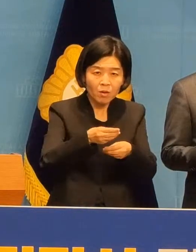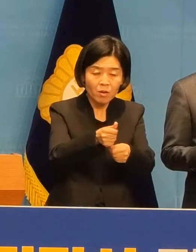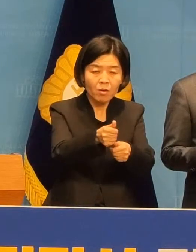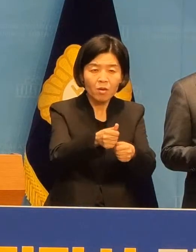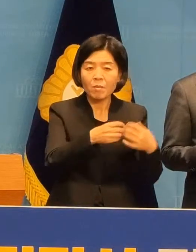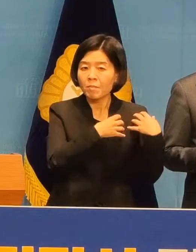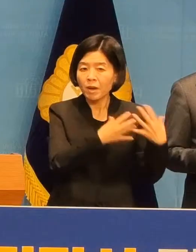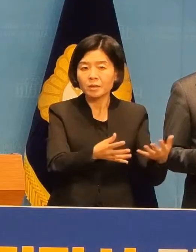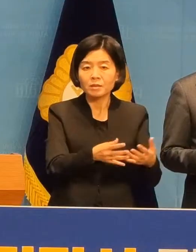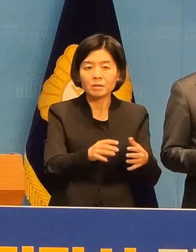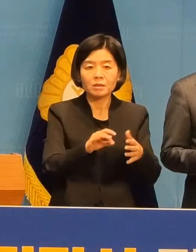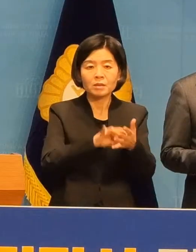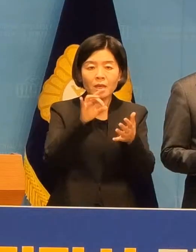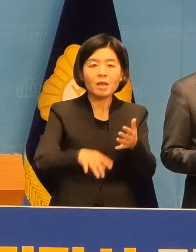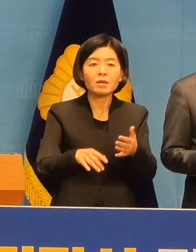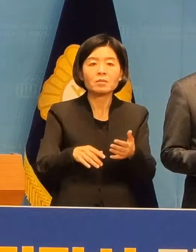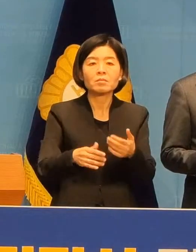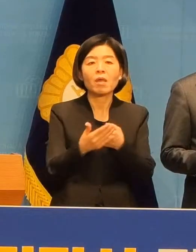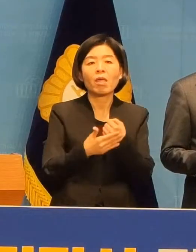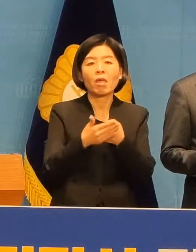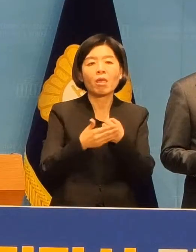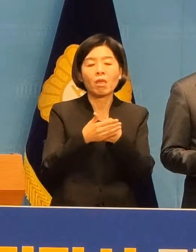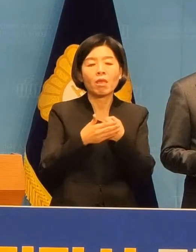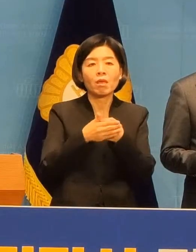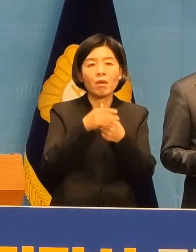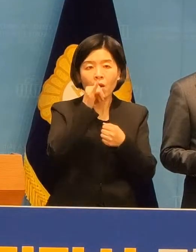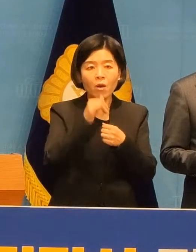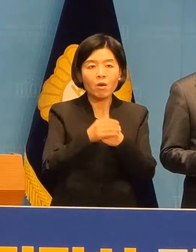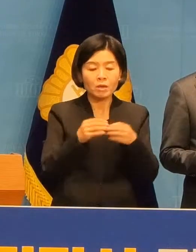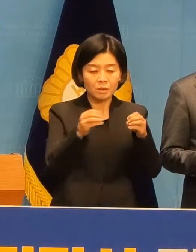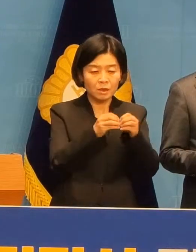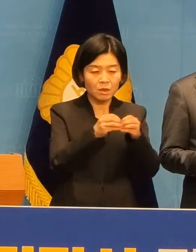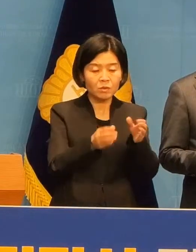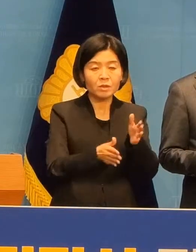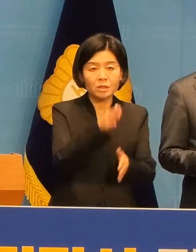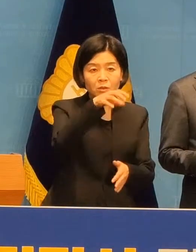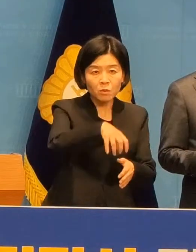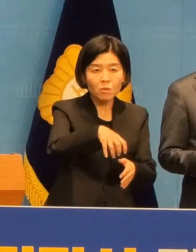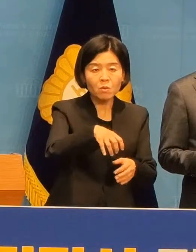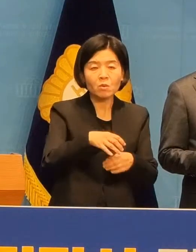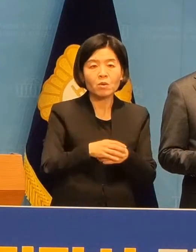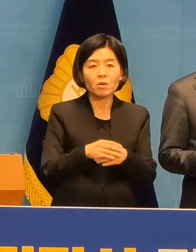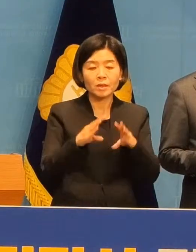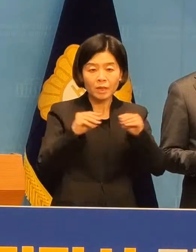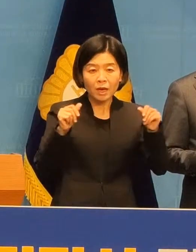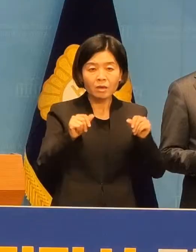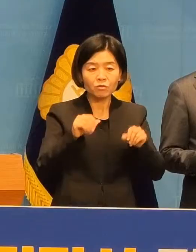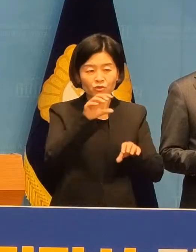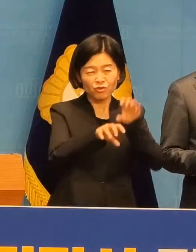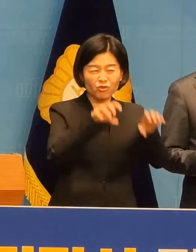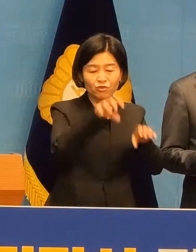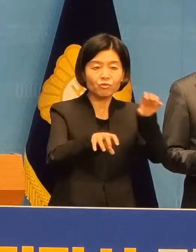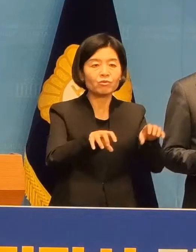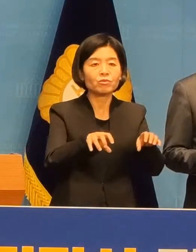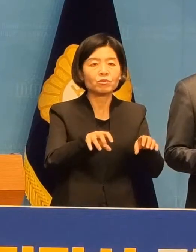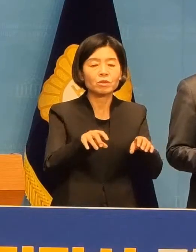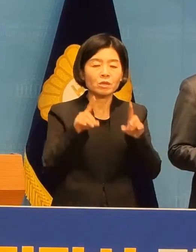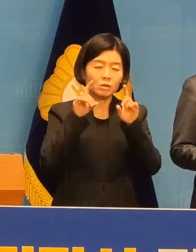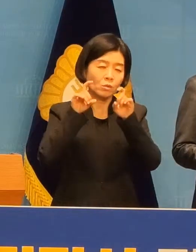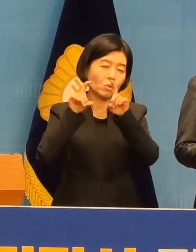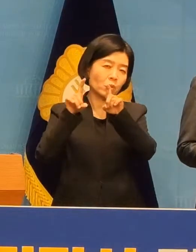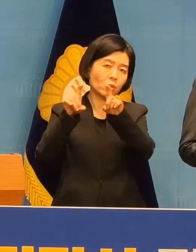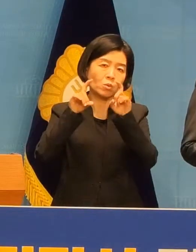혜택도 누려왔습니다. 더욱 심각한 것은 창원시 등 일부 지역에 땅 투기를 해온 의혹도